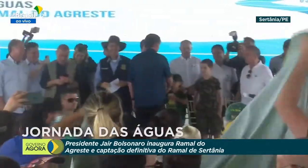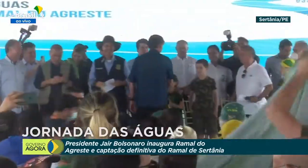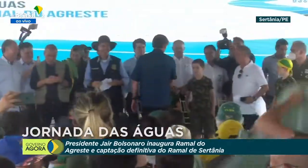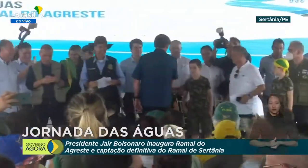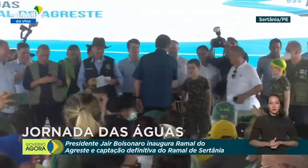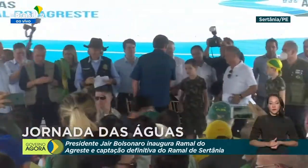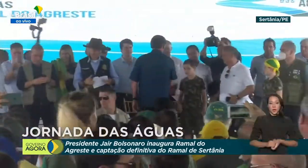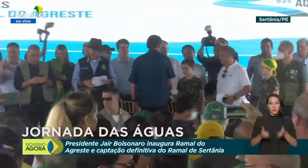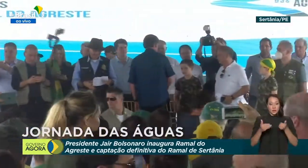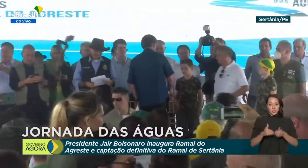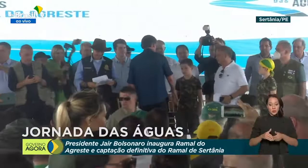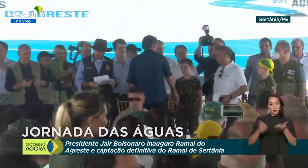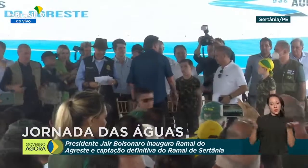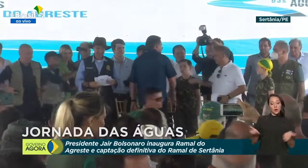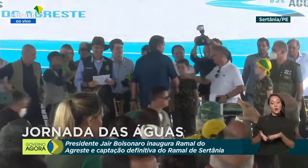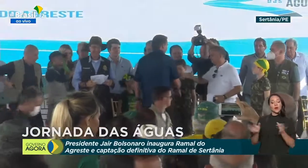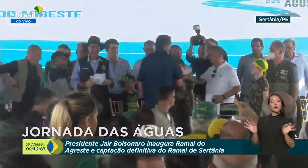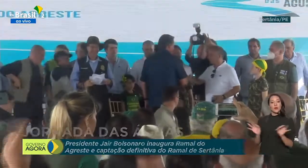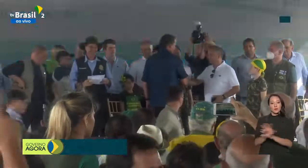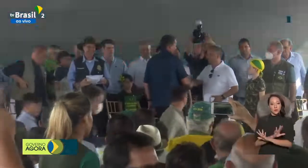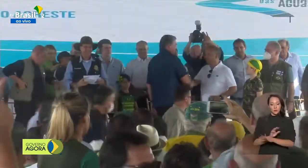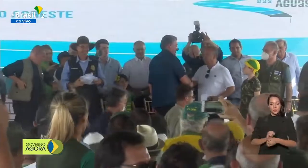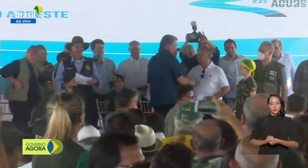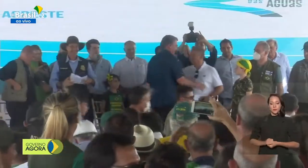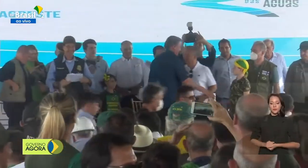Está encerrada esta cerimônia.